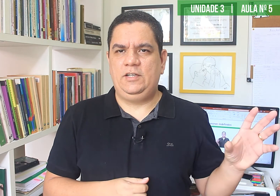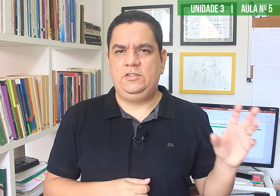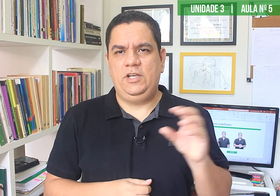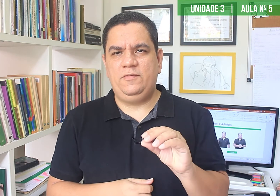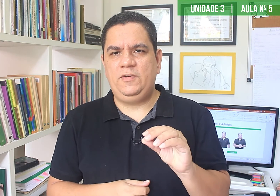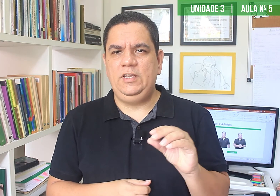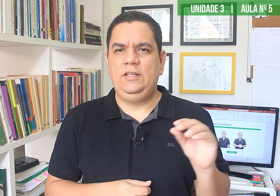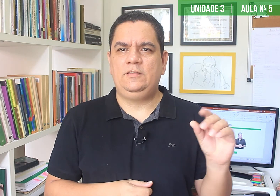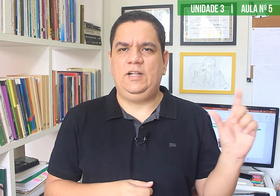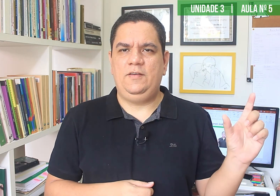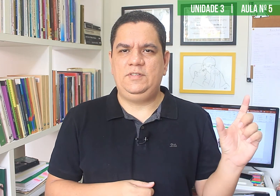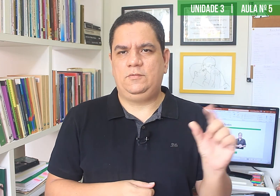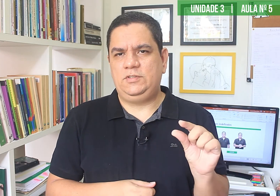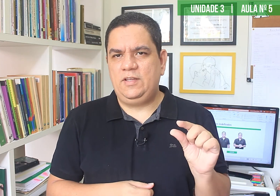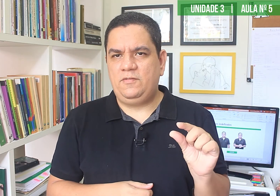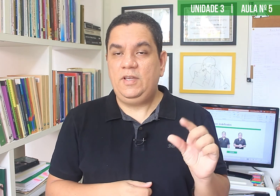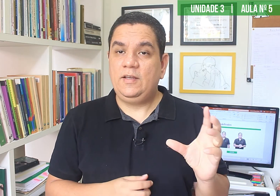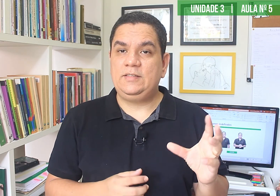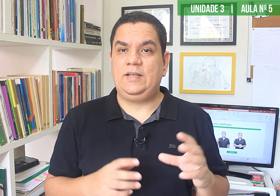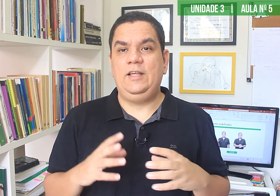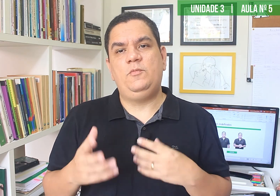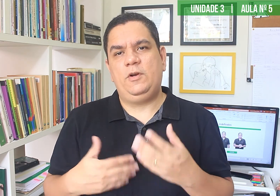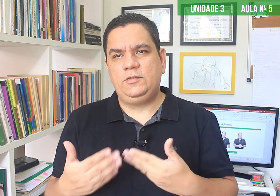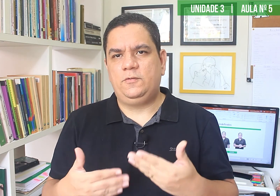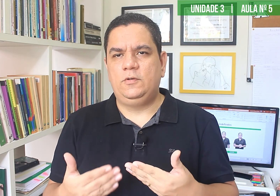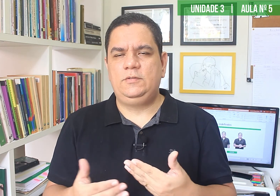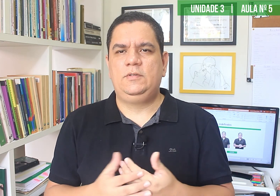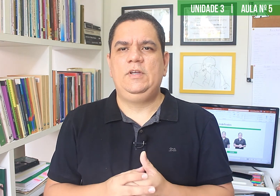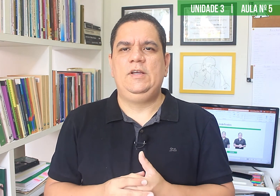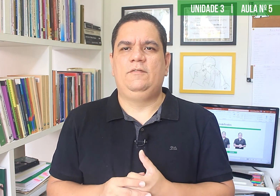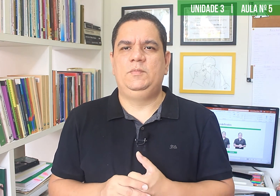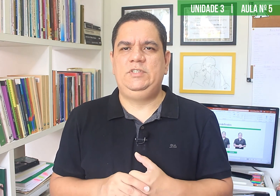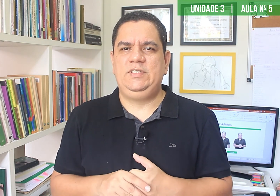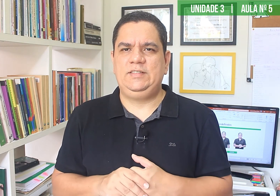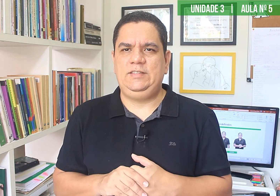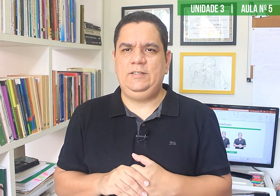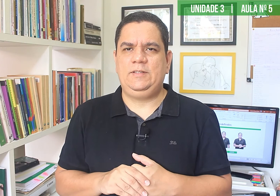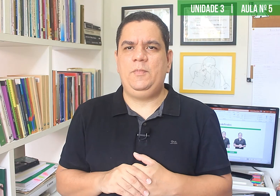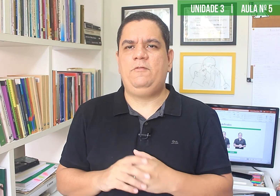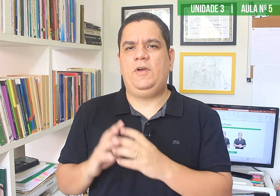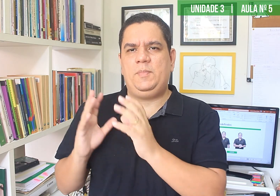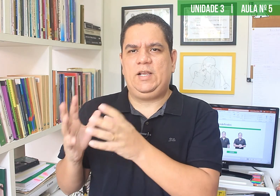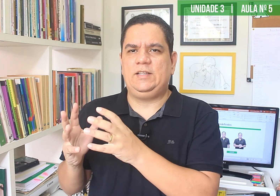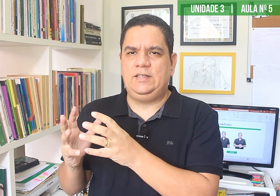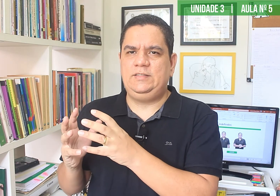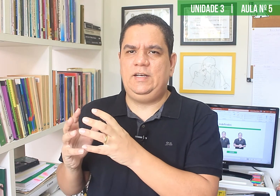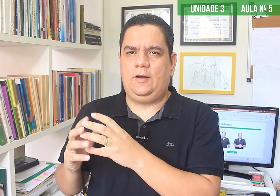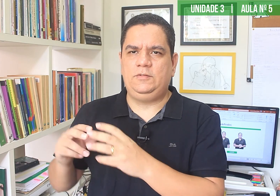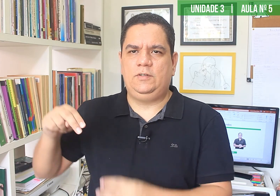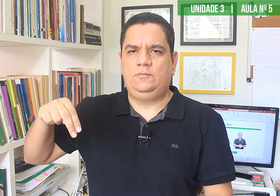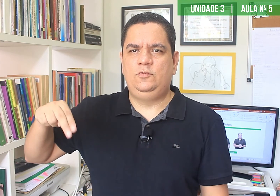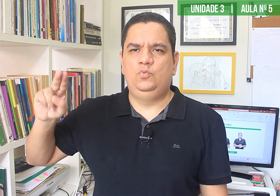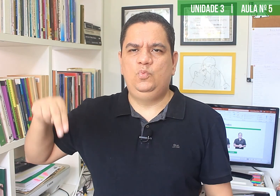de refri, televisão de TV, essa lei do menor esforço, vamos dizer assim, também foi aplicada nesse sinal. Então,